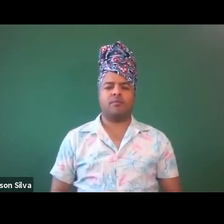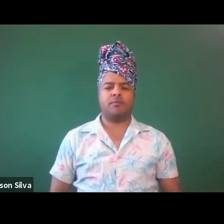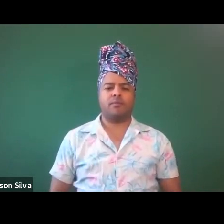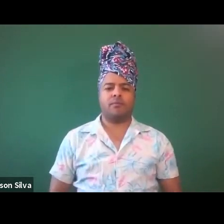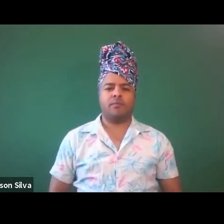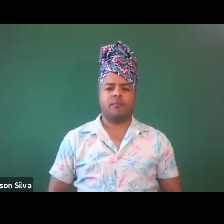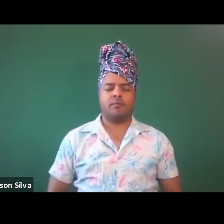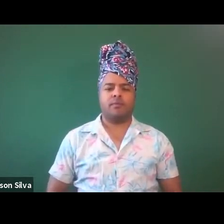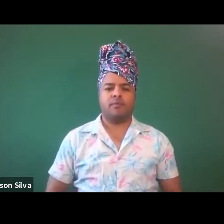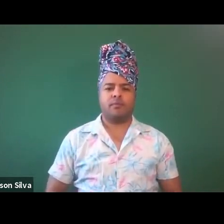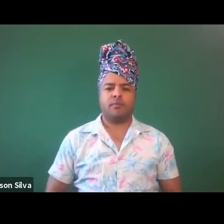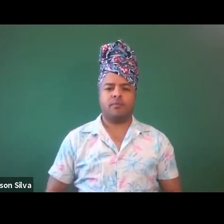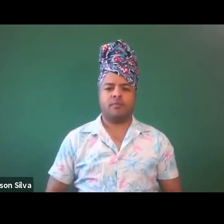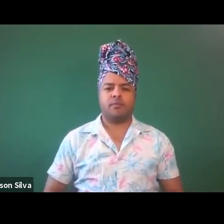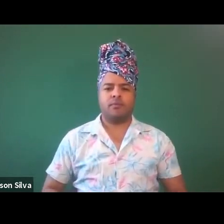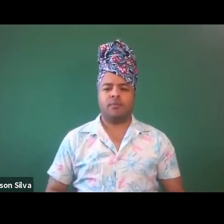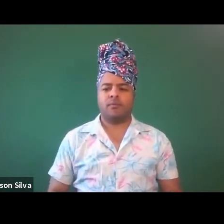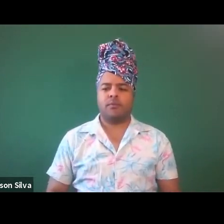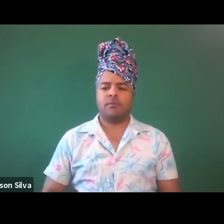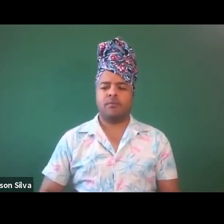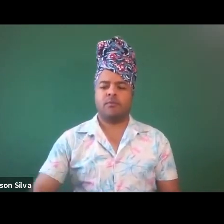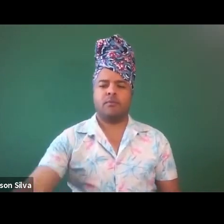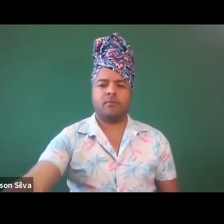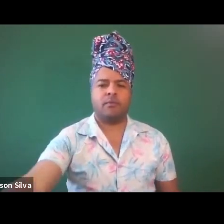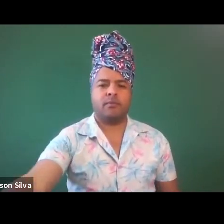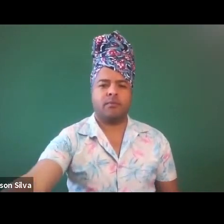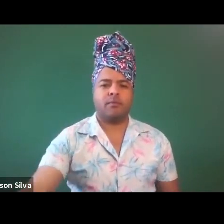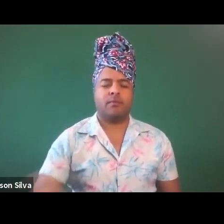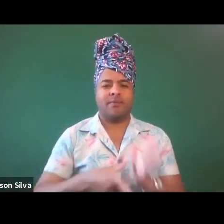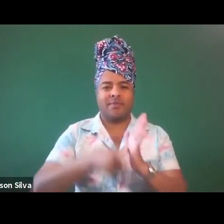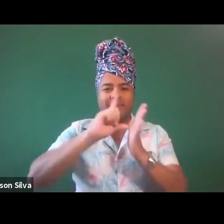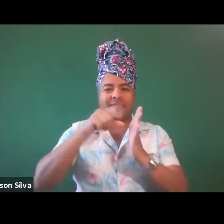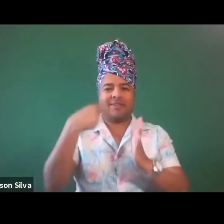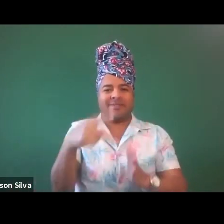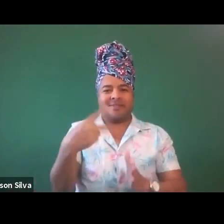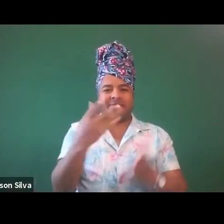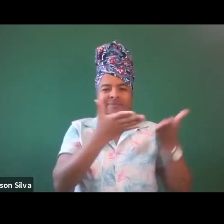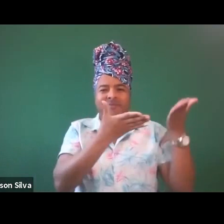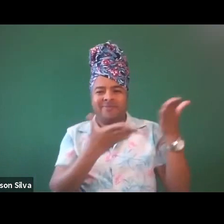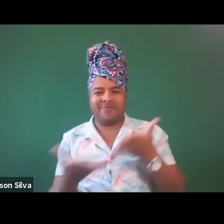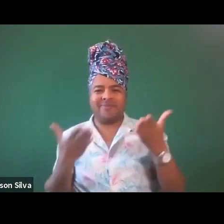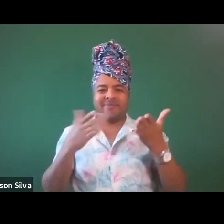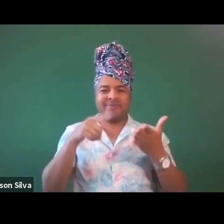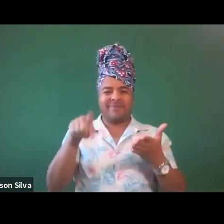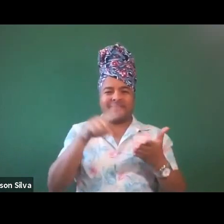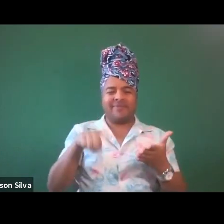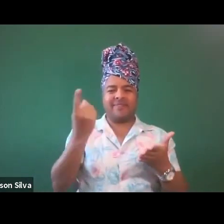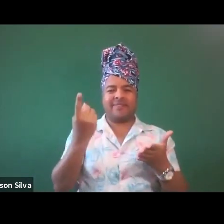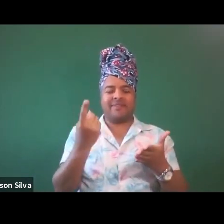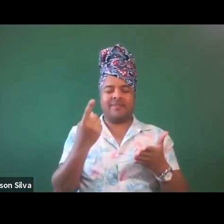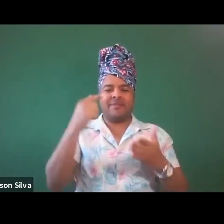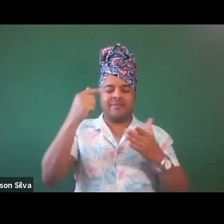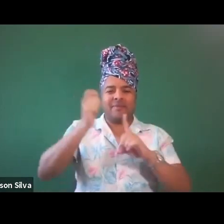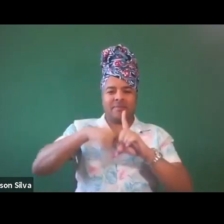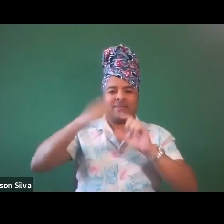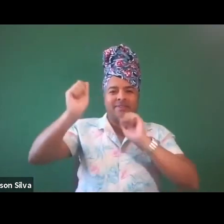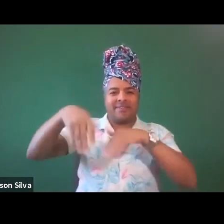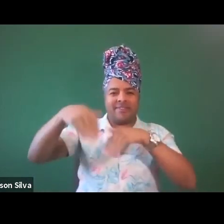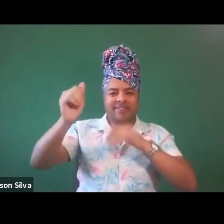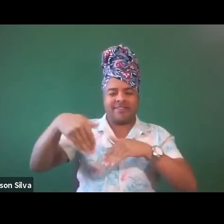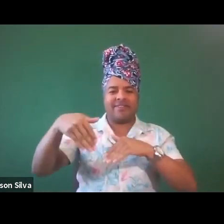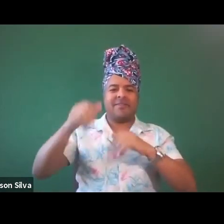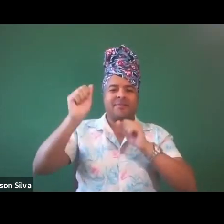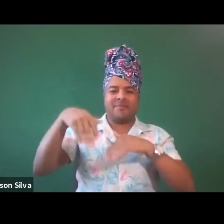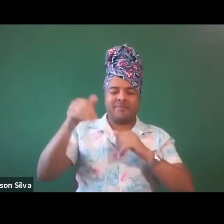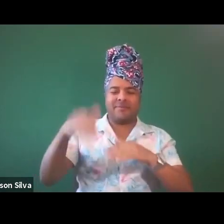Sem mais delongas, antes de chamar nossas e nossos convidados, estamos em setembro, mês que